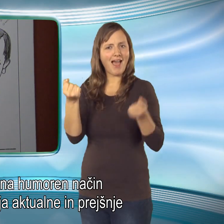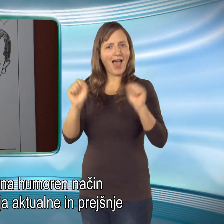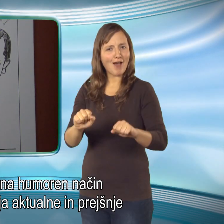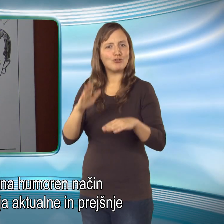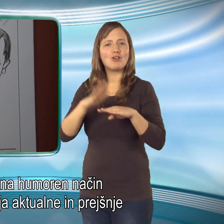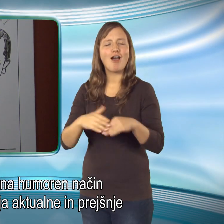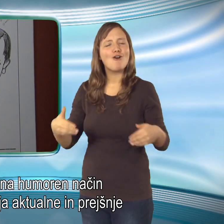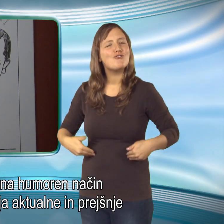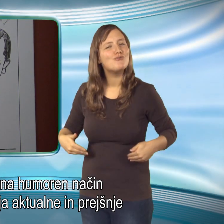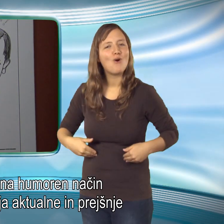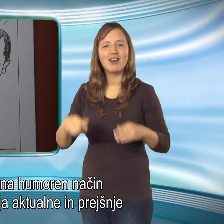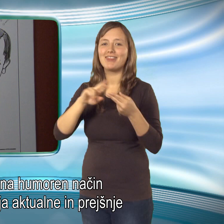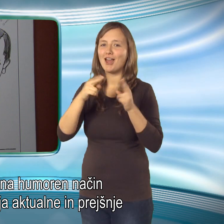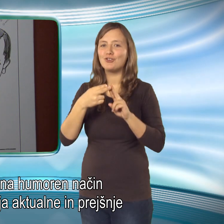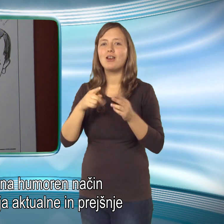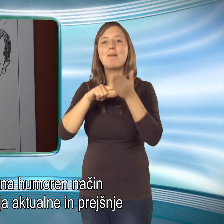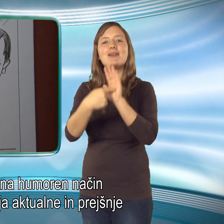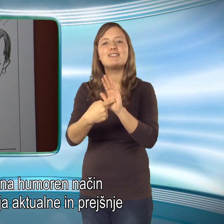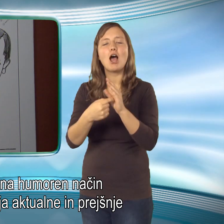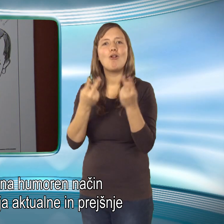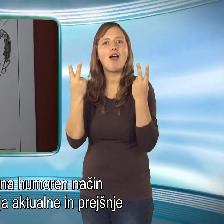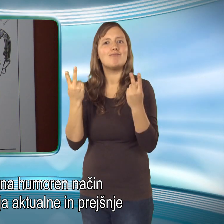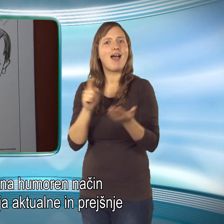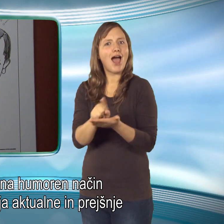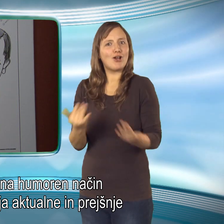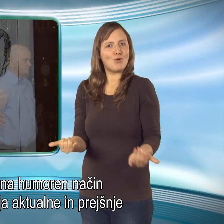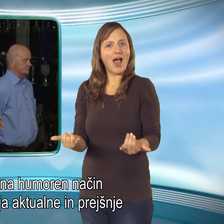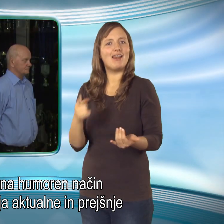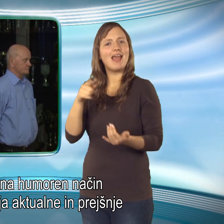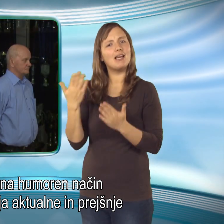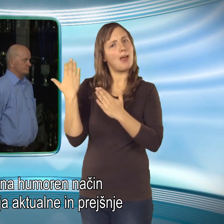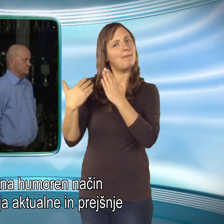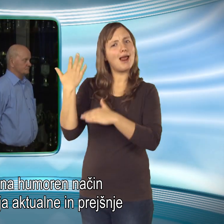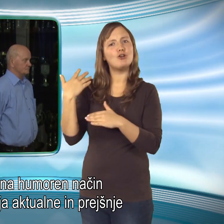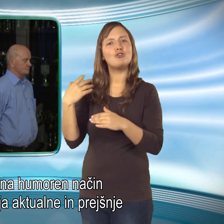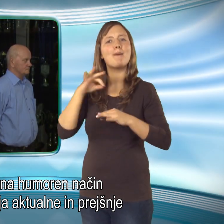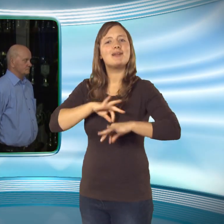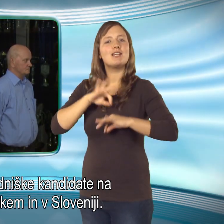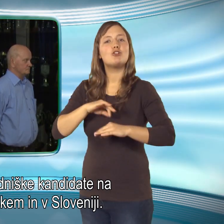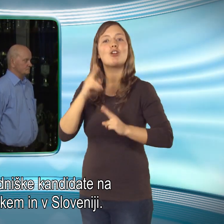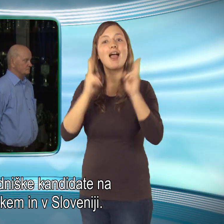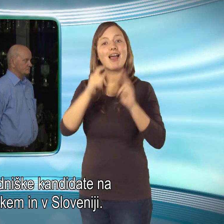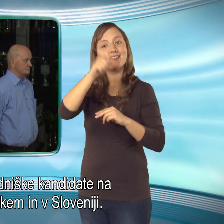Avtor na humoren način predstavlja aktualne in prejšnje predsedniške kandidate na Hrvaškem in v